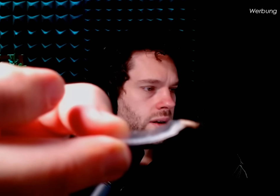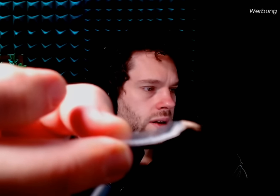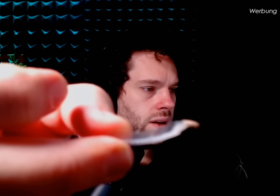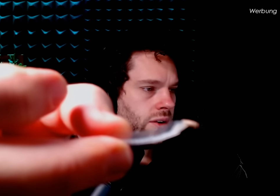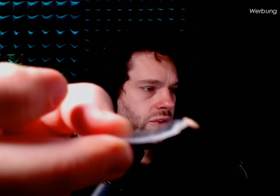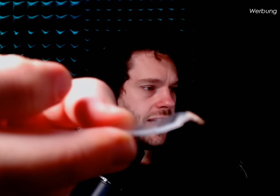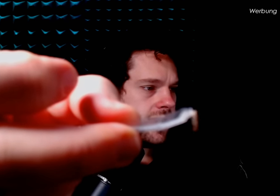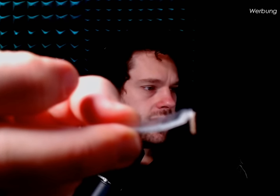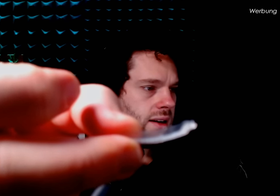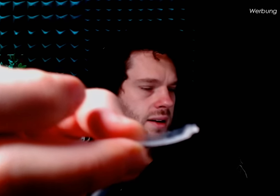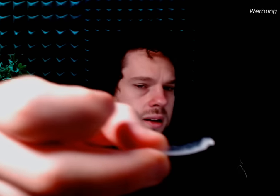Flieg!